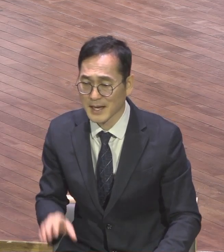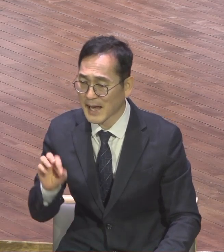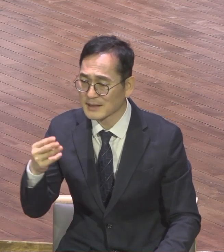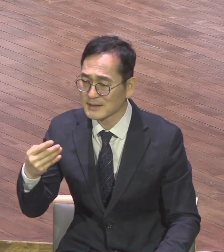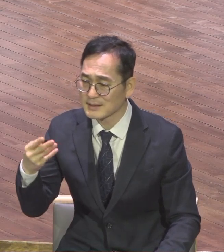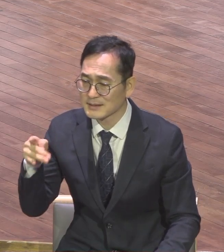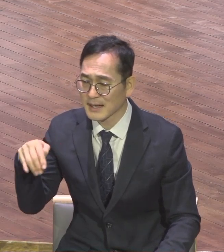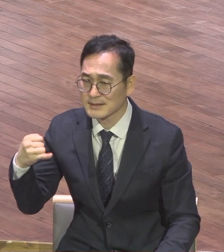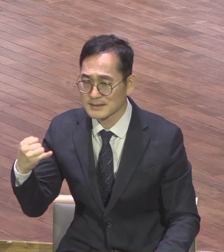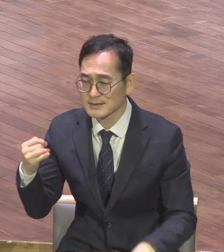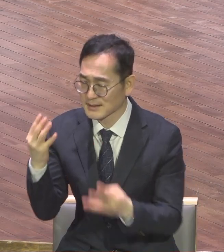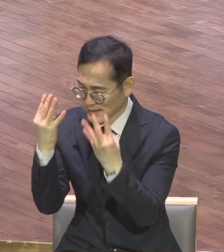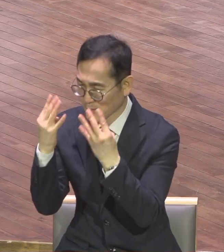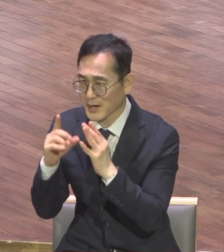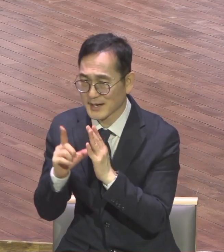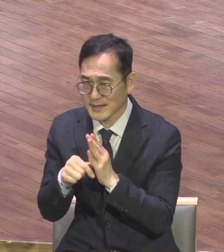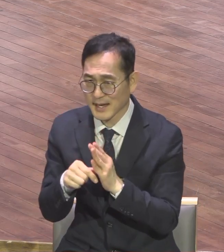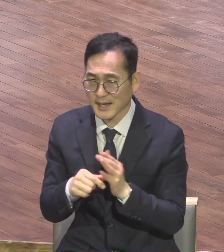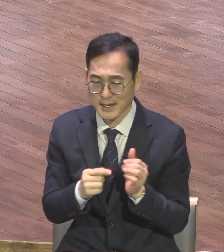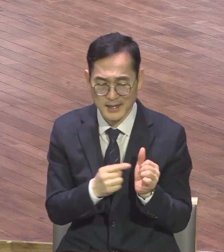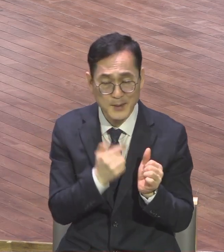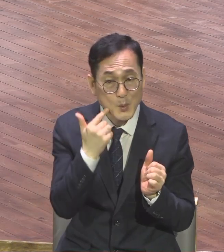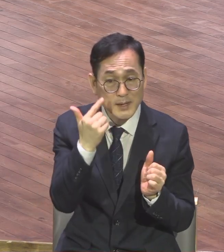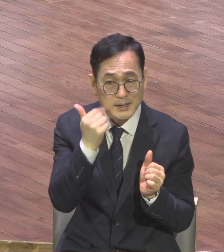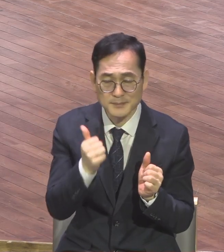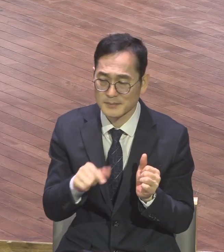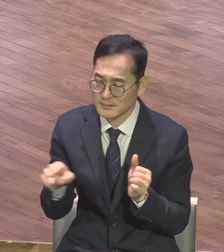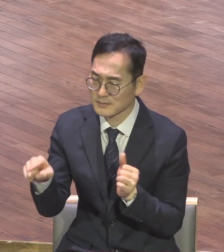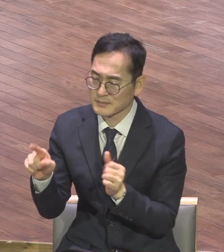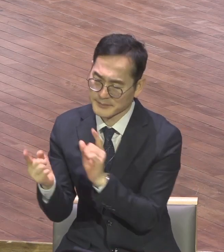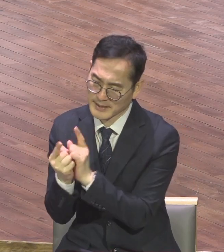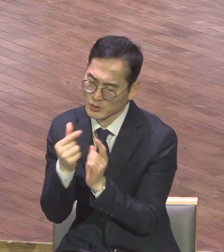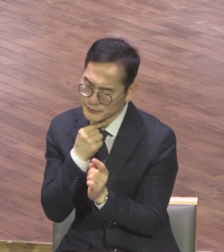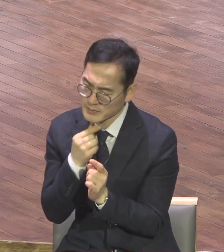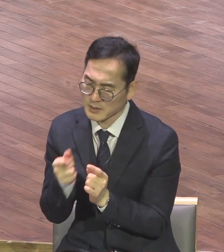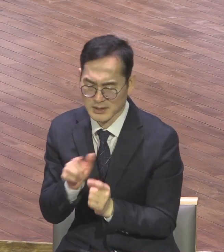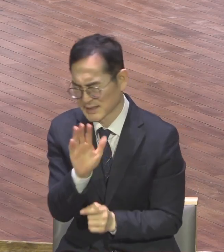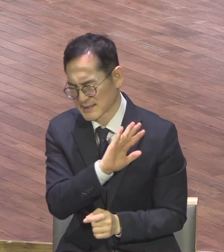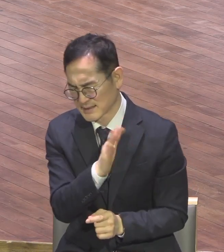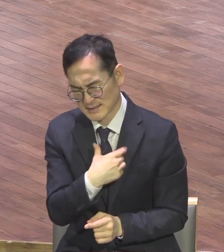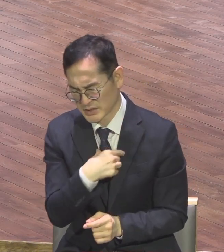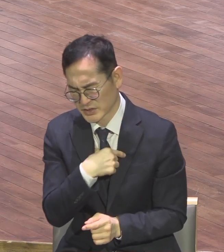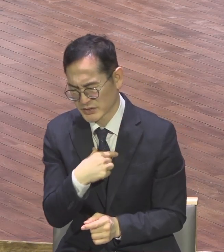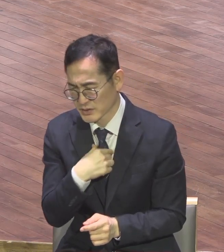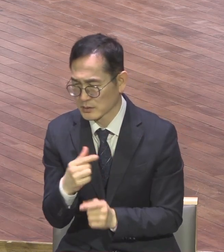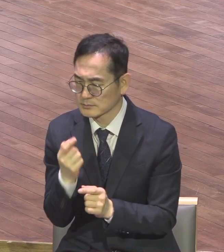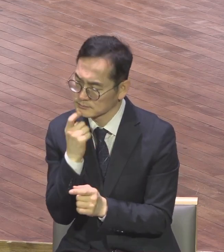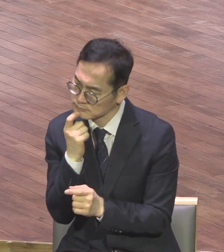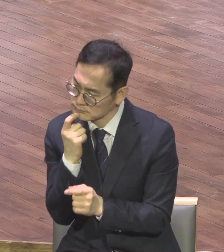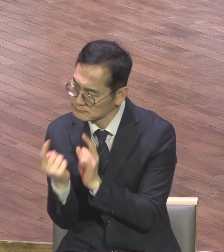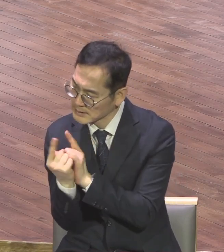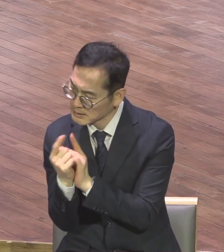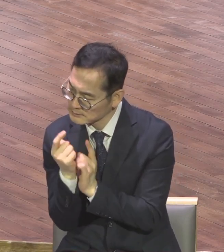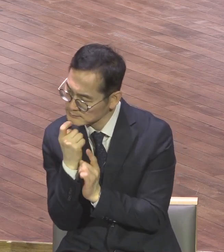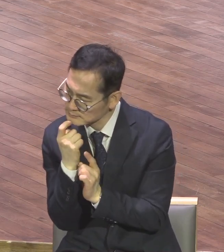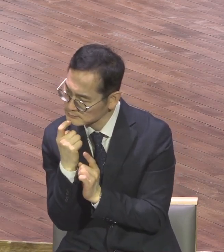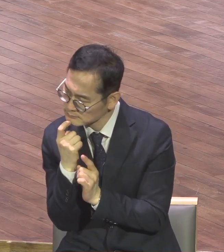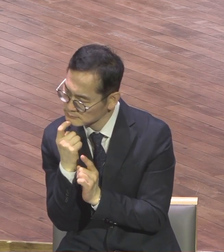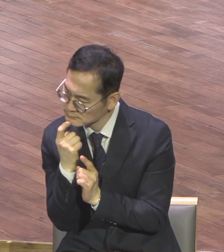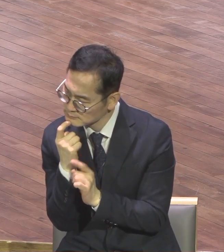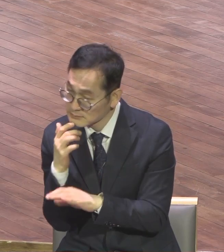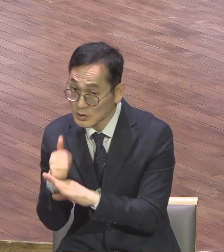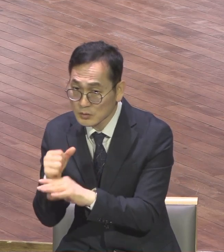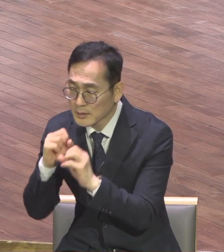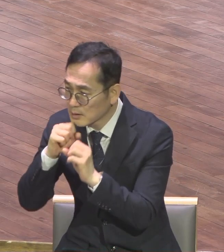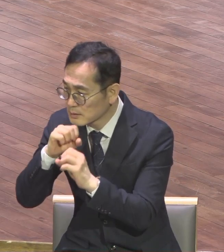돼서 만나는데 안드레스는 싫다고, 만나기 싫다고 욕하고 안 만나고 그래도 계속해서 만나다 이 전도자